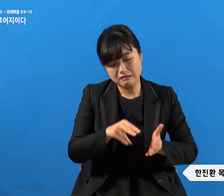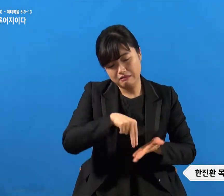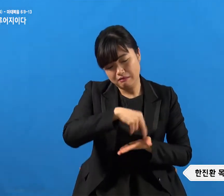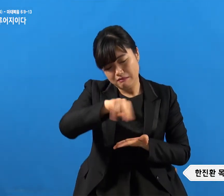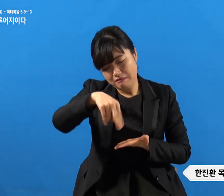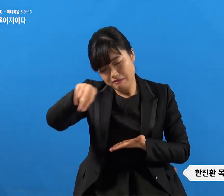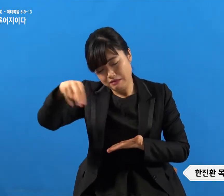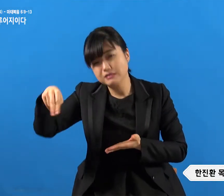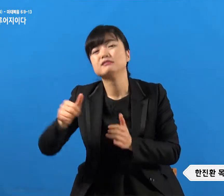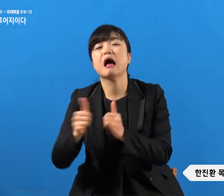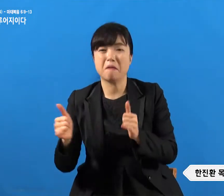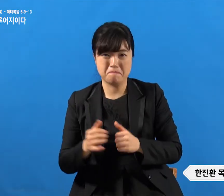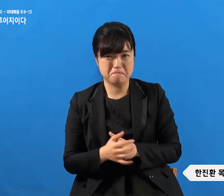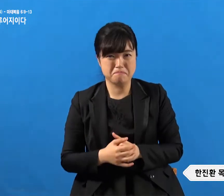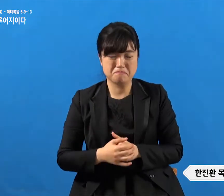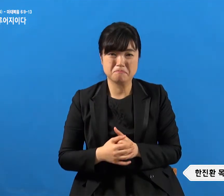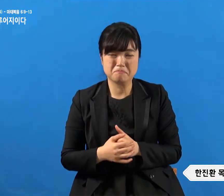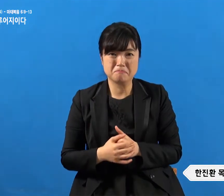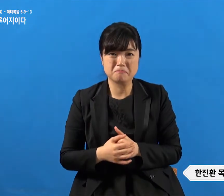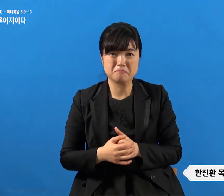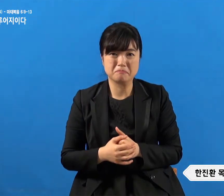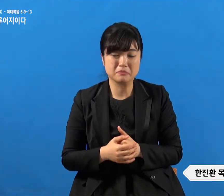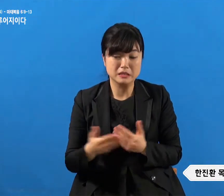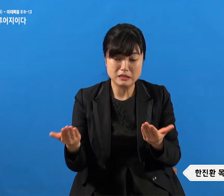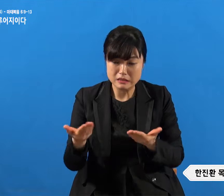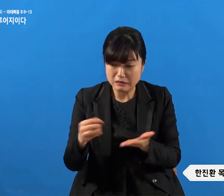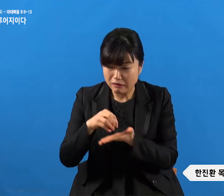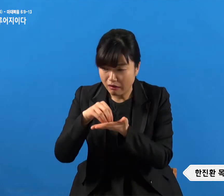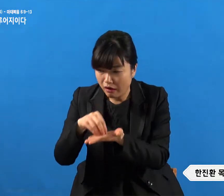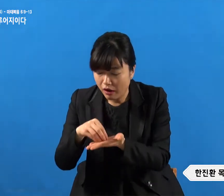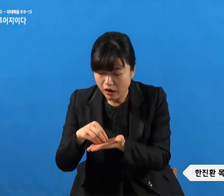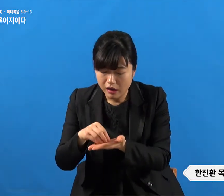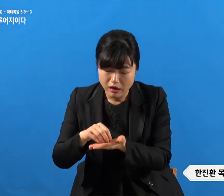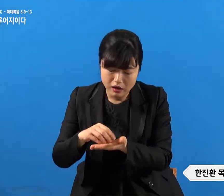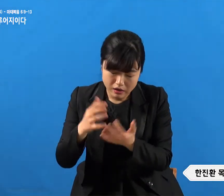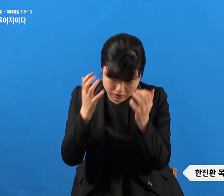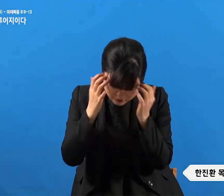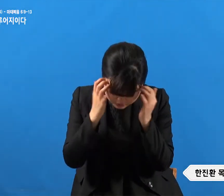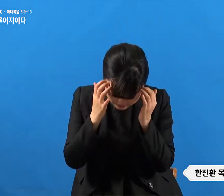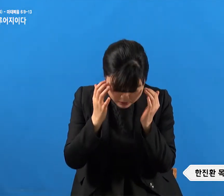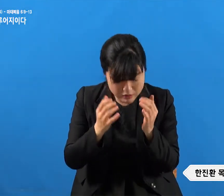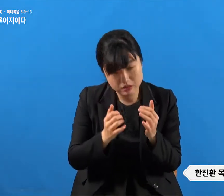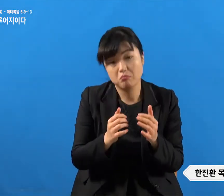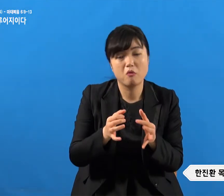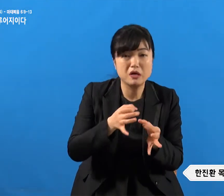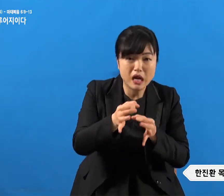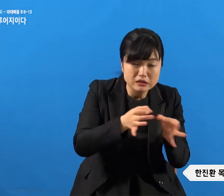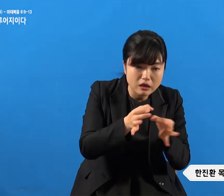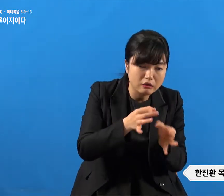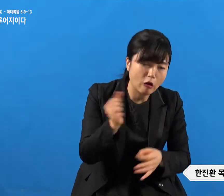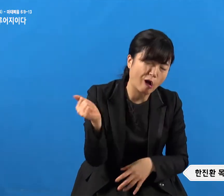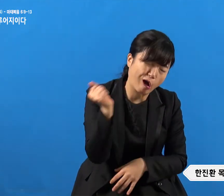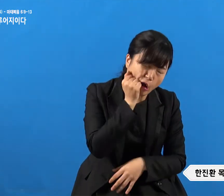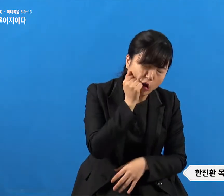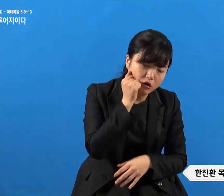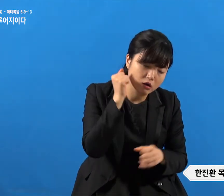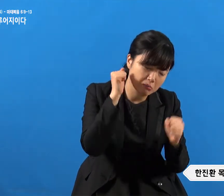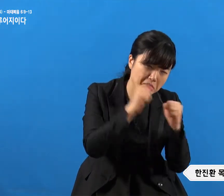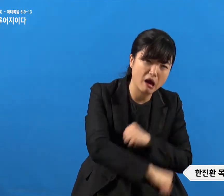잃고 헤맸던 사람입니다. 직장 생활에 적응을 못하고, 장사를 하다가